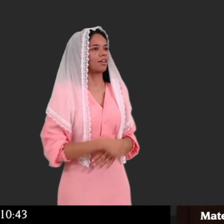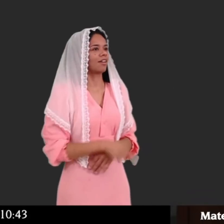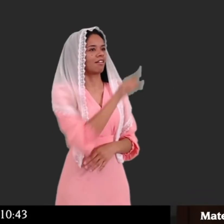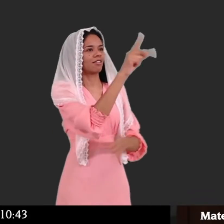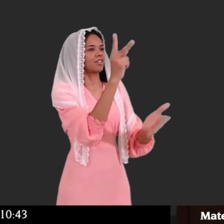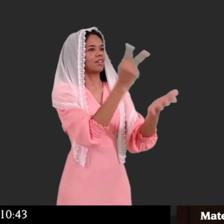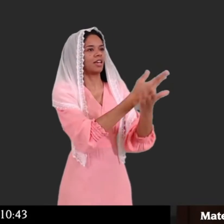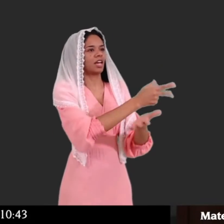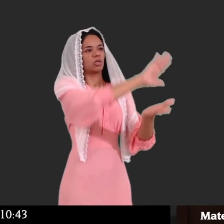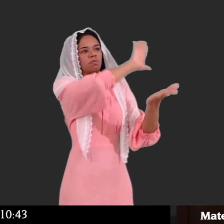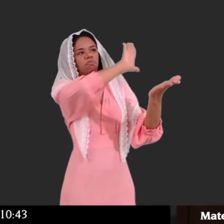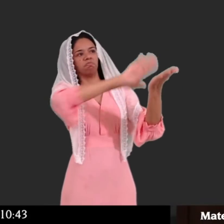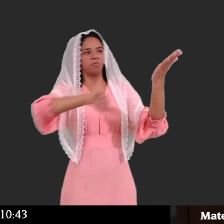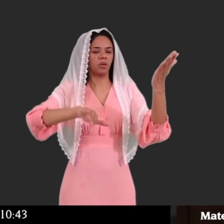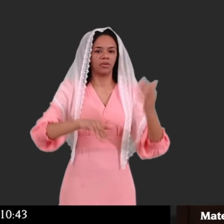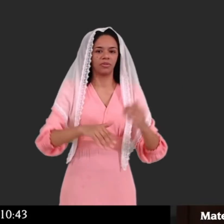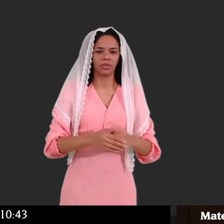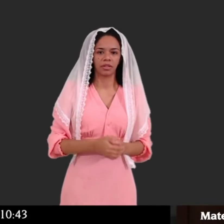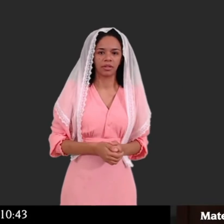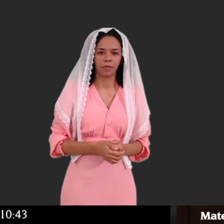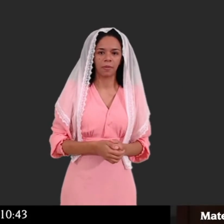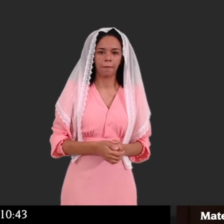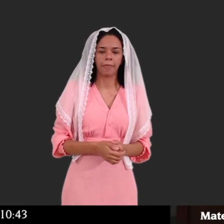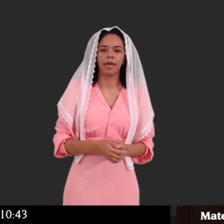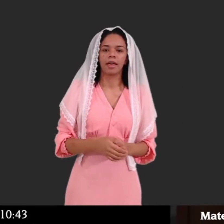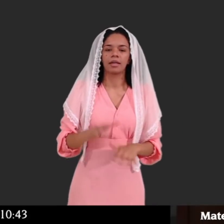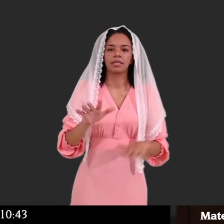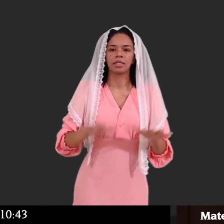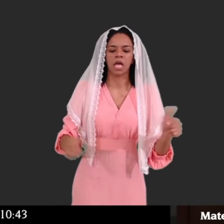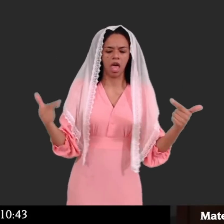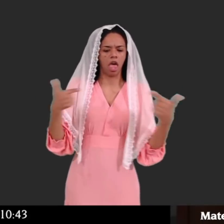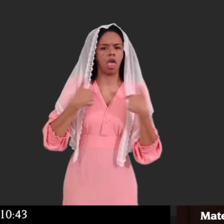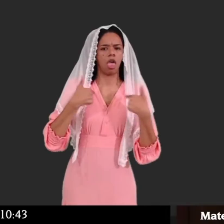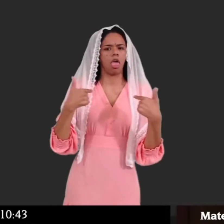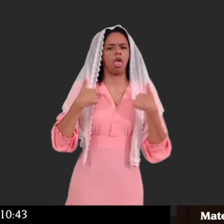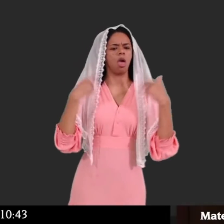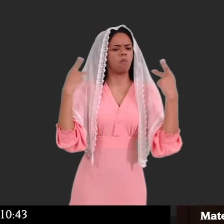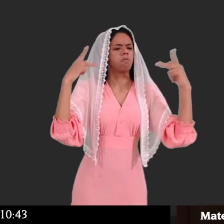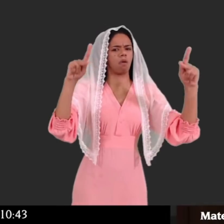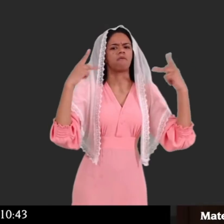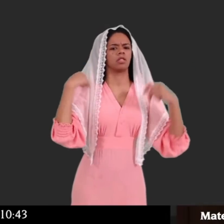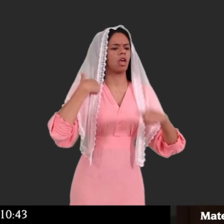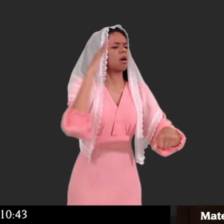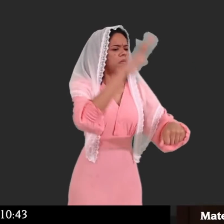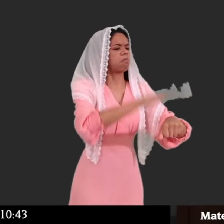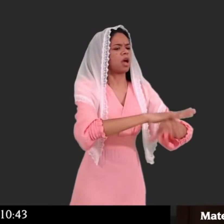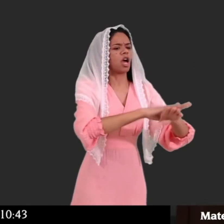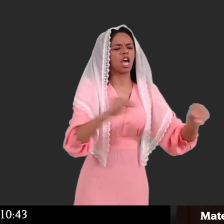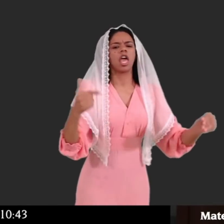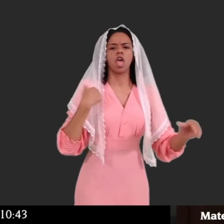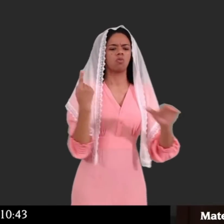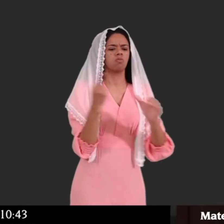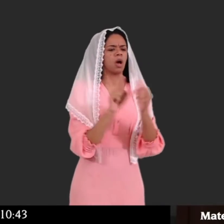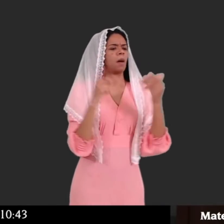Ninguém que sair do caminho proposto originalmente vai falar: eu sou de Deus, eu profetizei, eu curei, fiz isso, fiz aquilo outro, eu preguei na